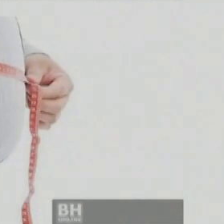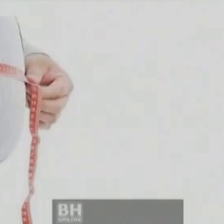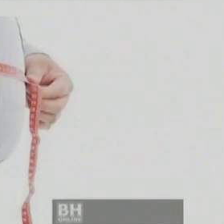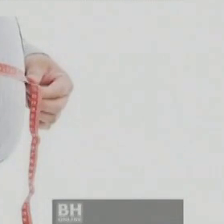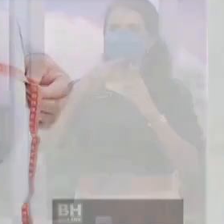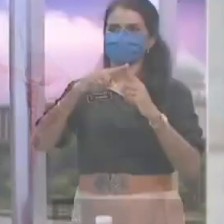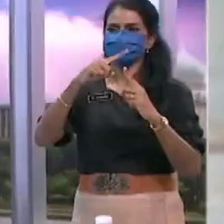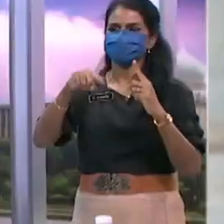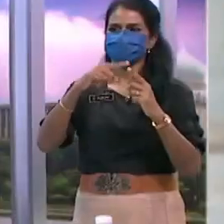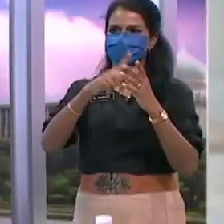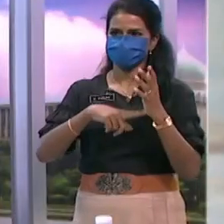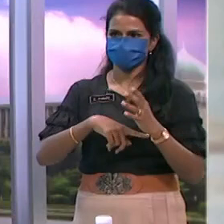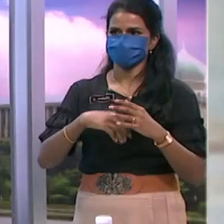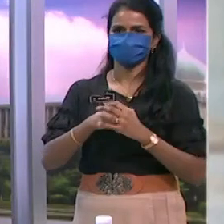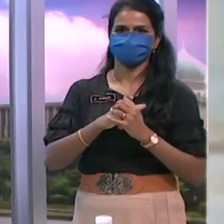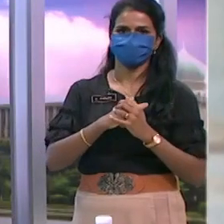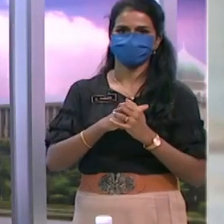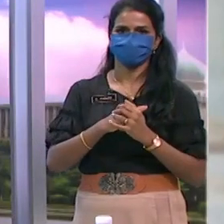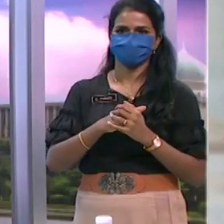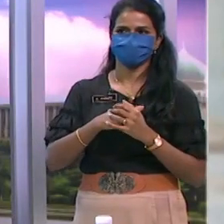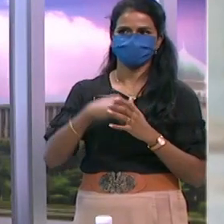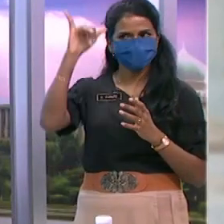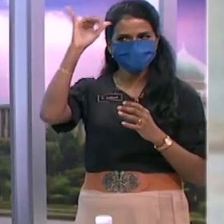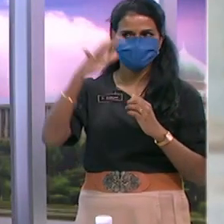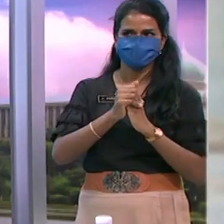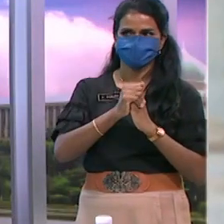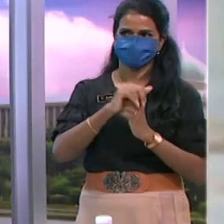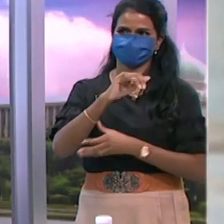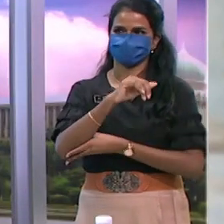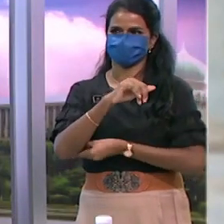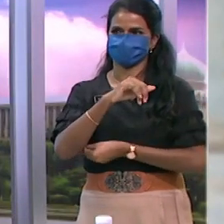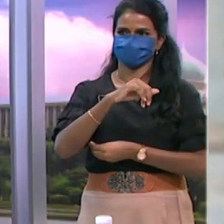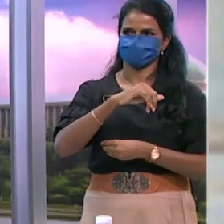Gambar tu tentang apa? Yogesh? Ha, kita tanya Yogesh.